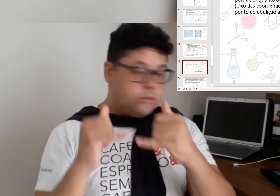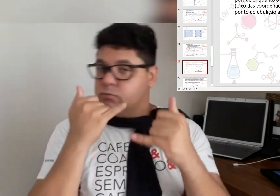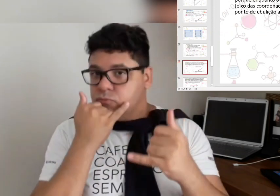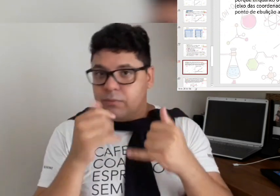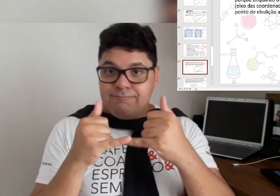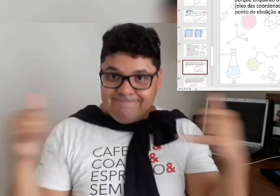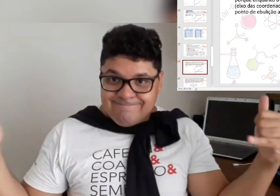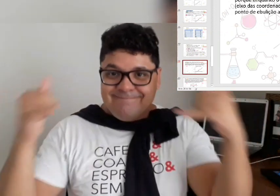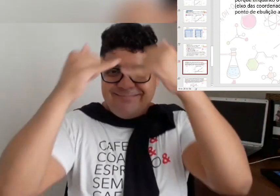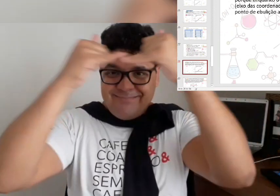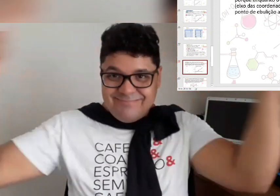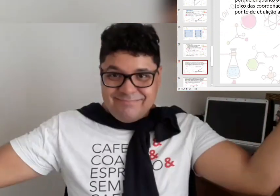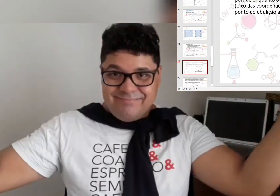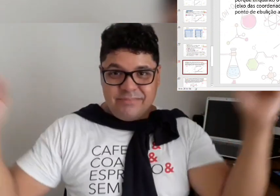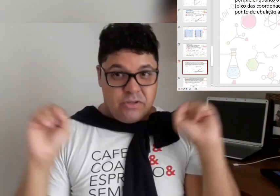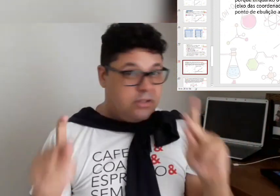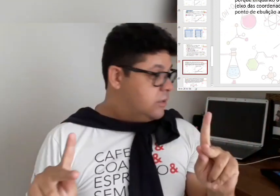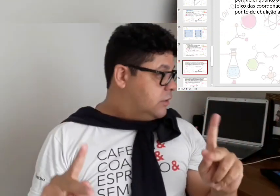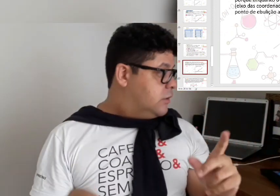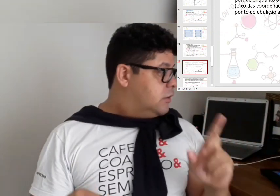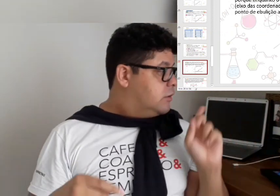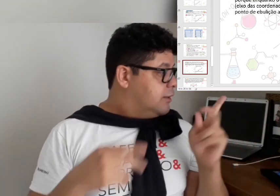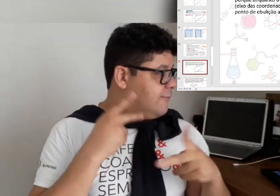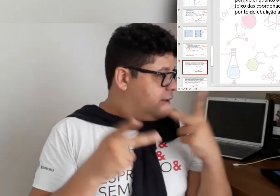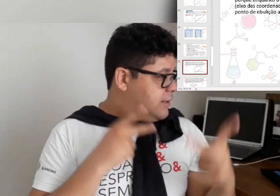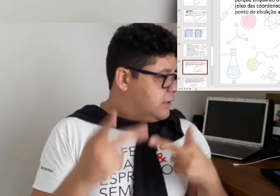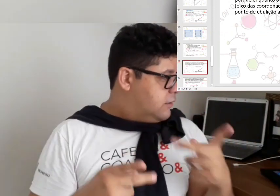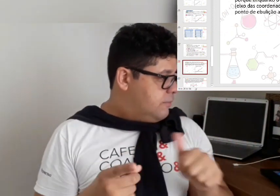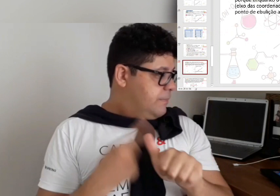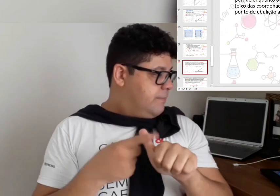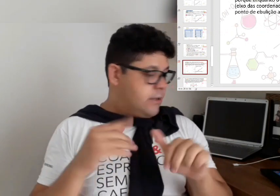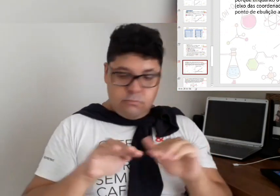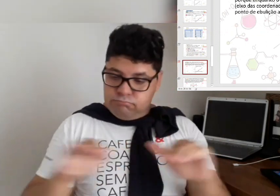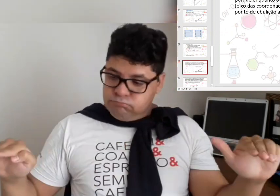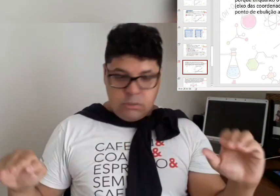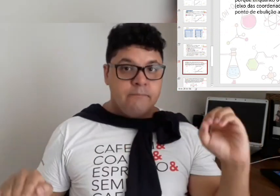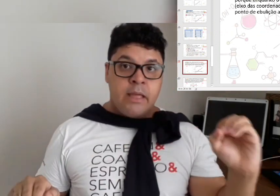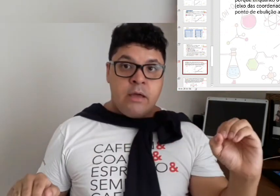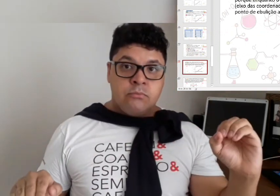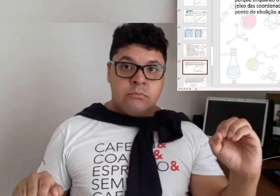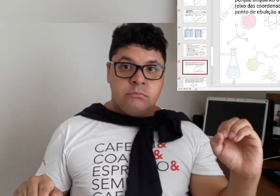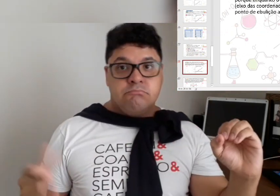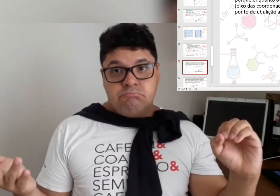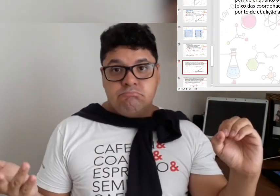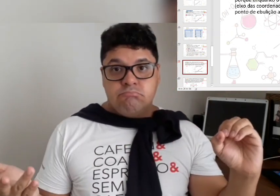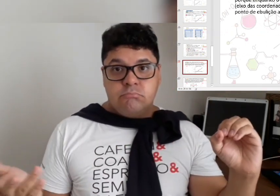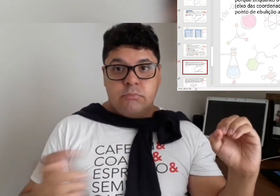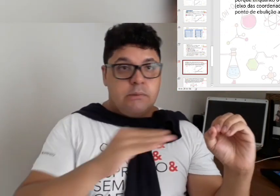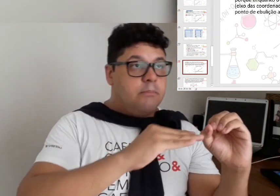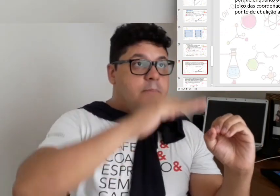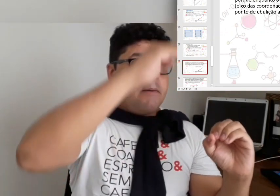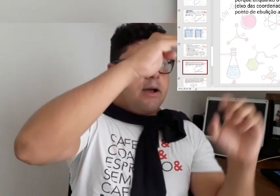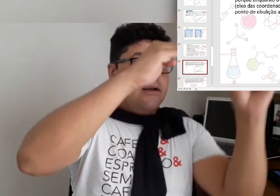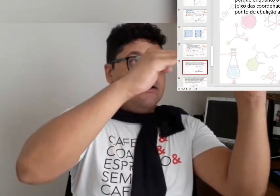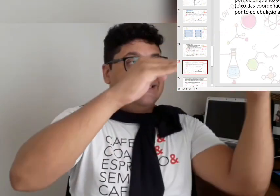eixo das abscissas, aqui, ó, passa, a temperatura, que é o eixo das coordenadas,